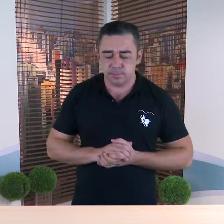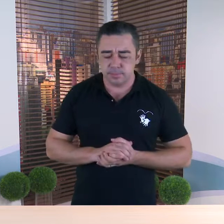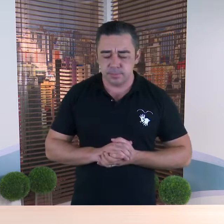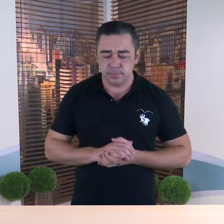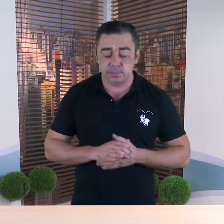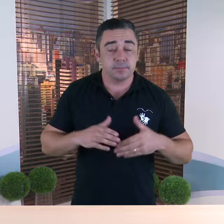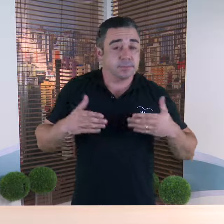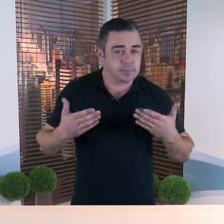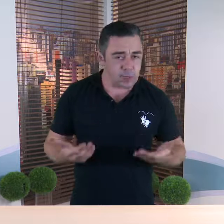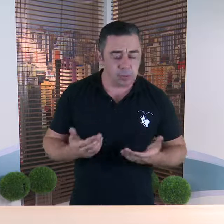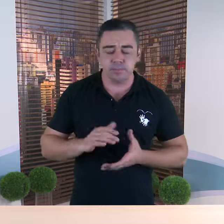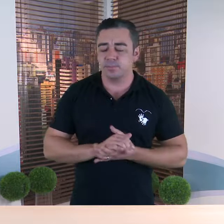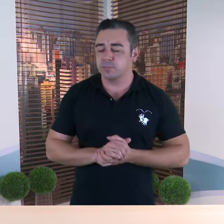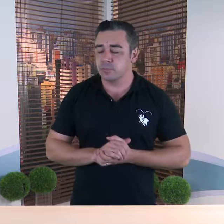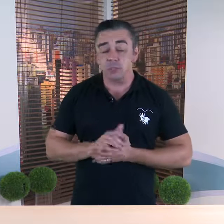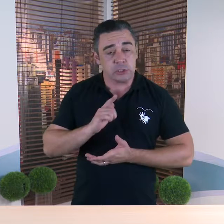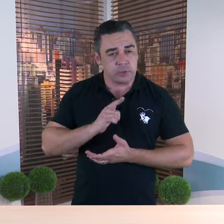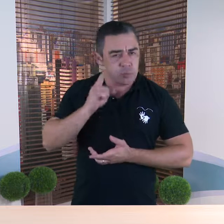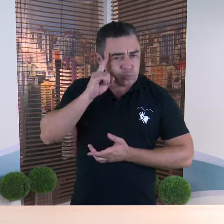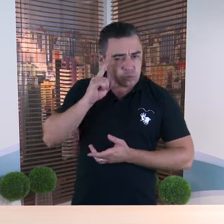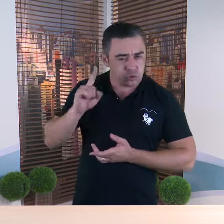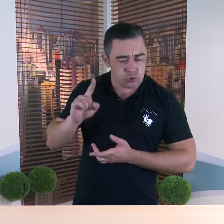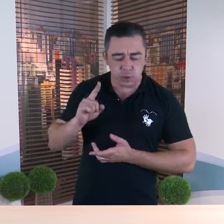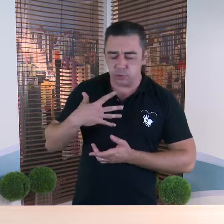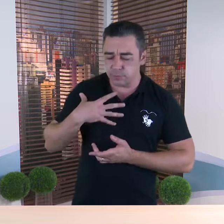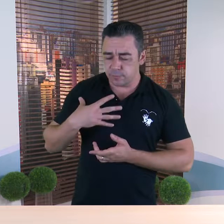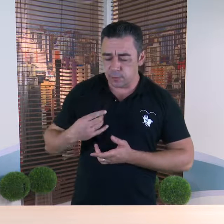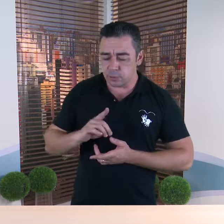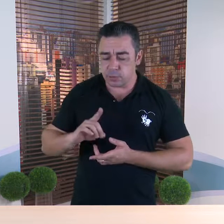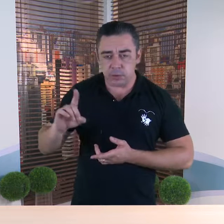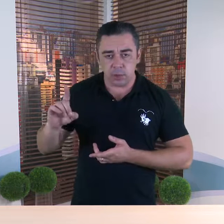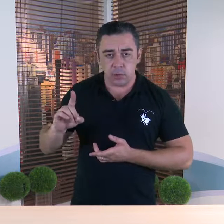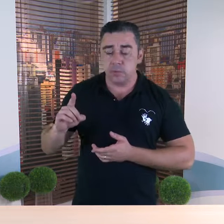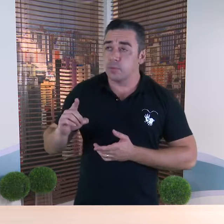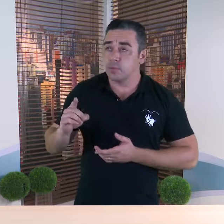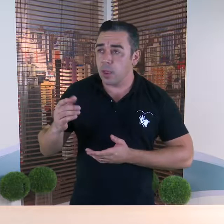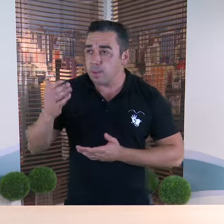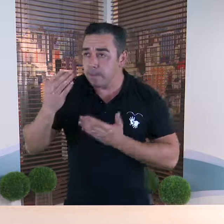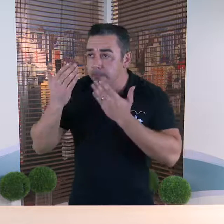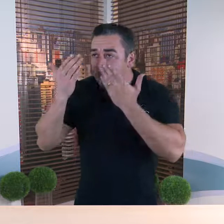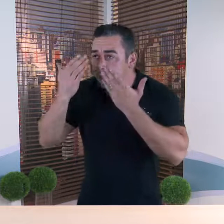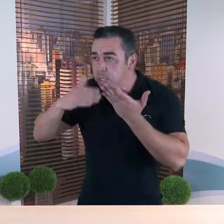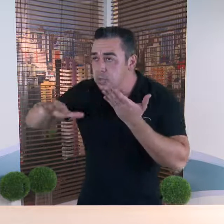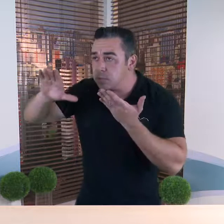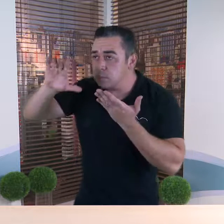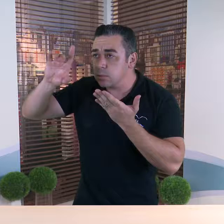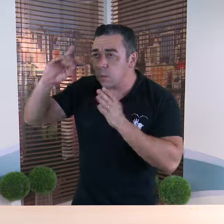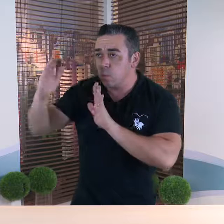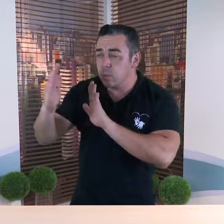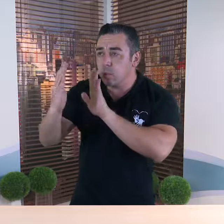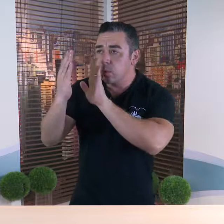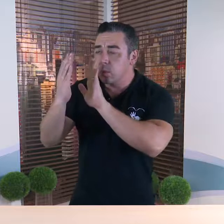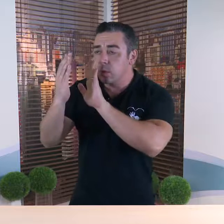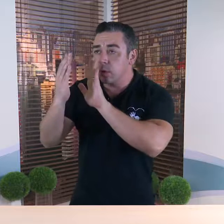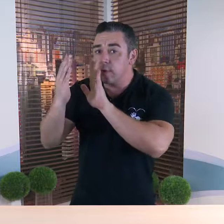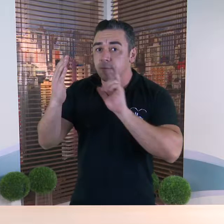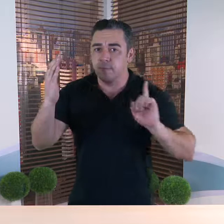assim: E vindo um dia em que os filhos de Deus vieram apresentar-se perante o Senhor,